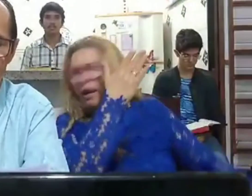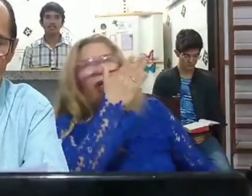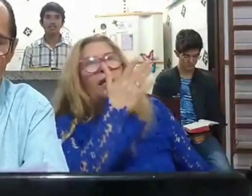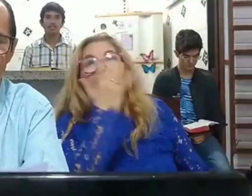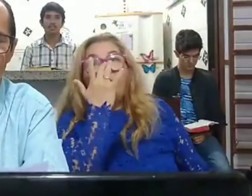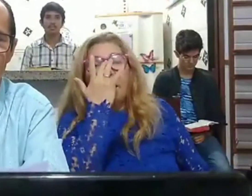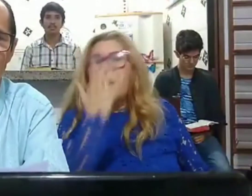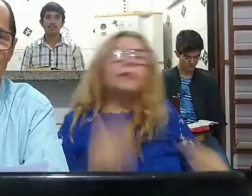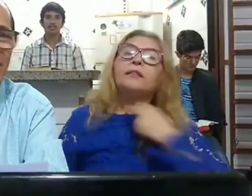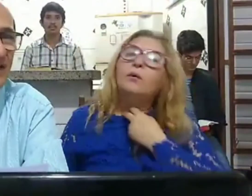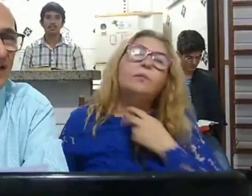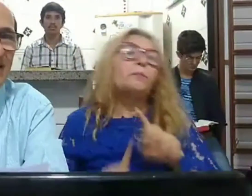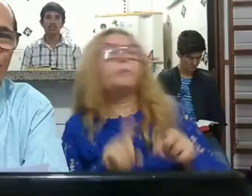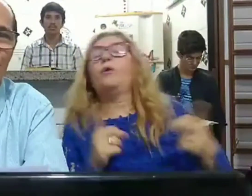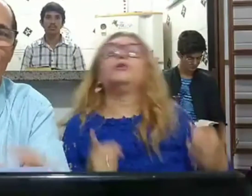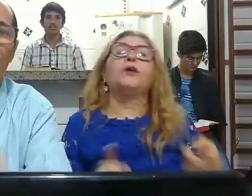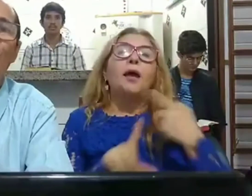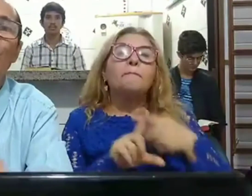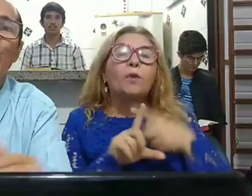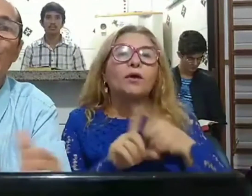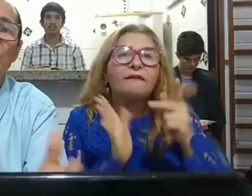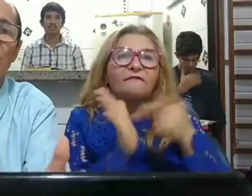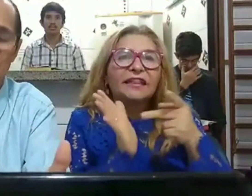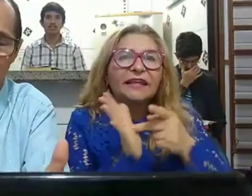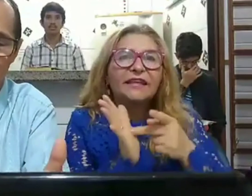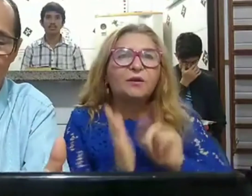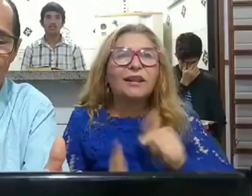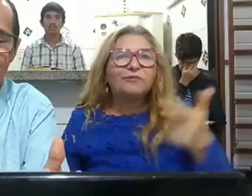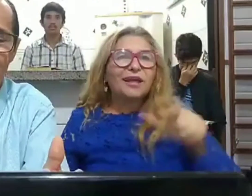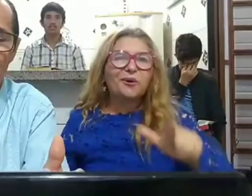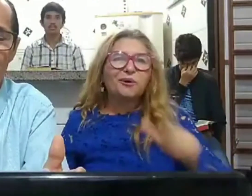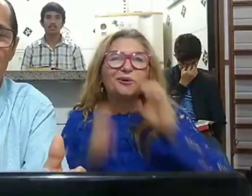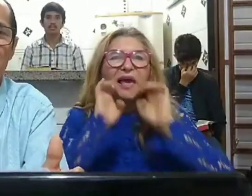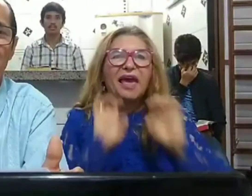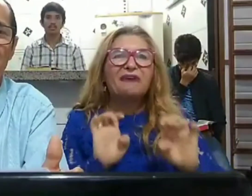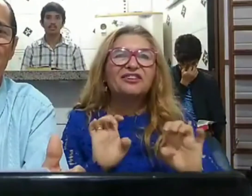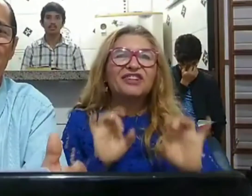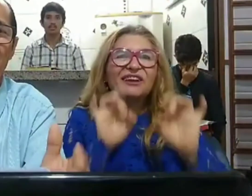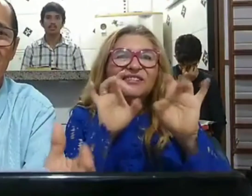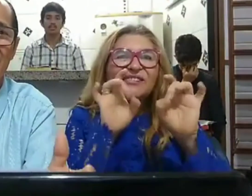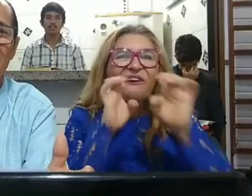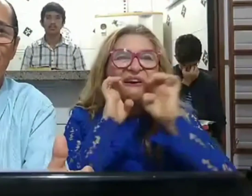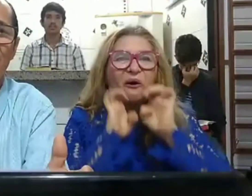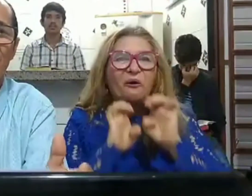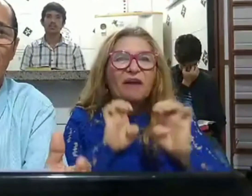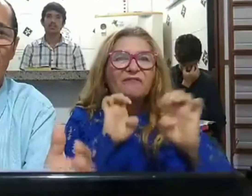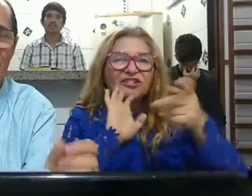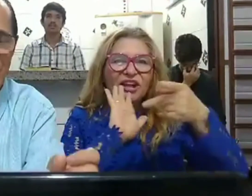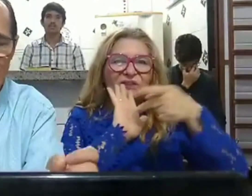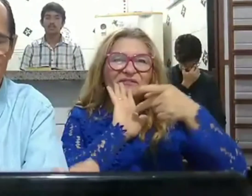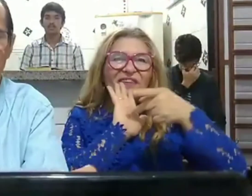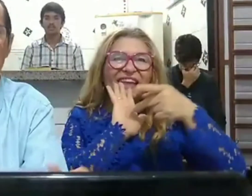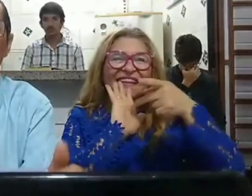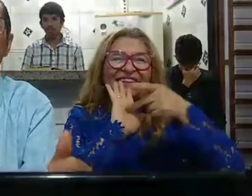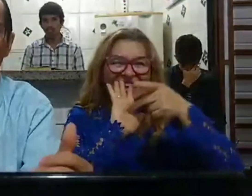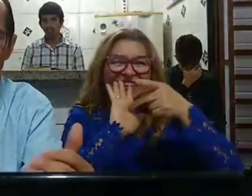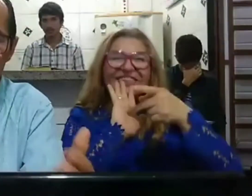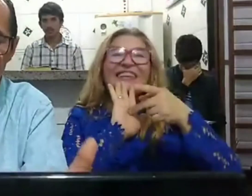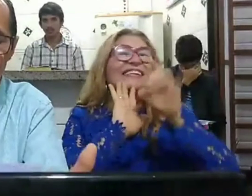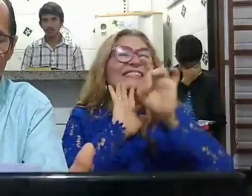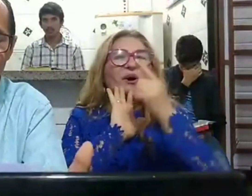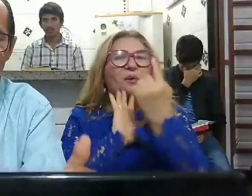condenado. Porque verdadeiro não há um outro evangelho. O evangelho verdadeiro, o evangelho de Deus, ele